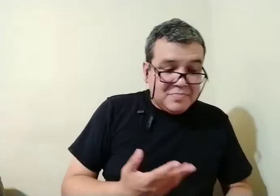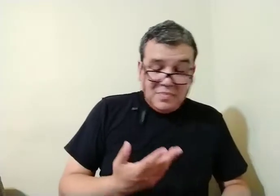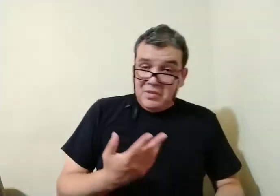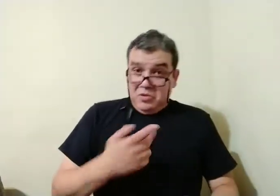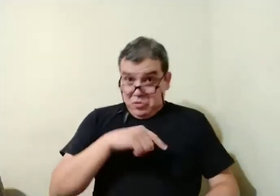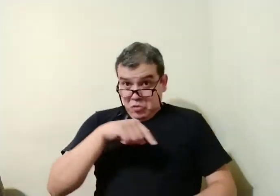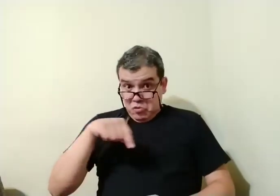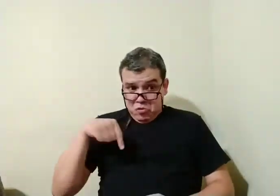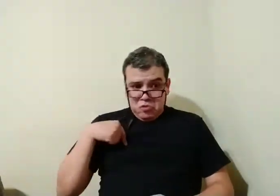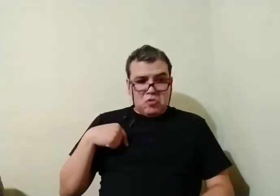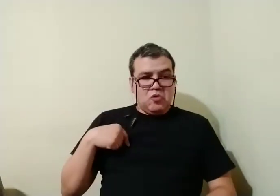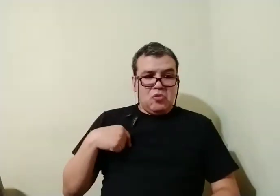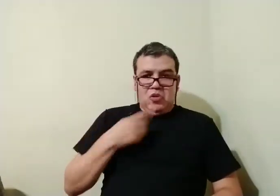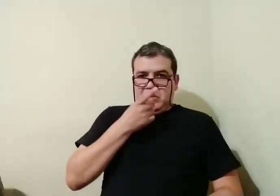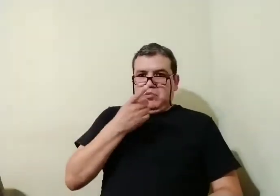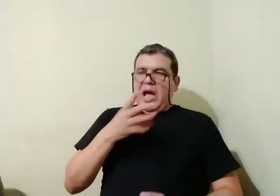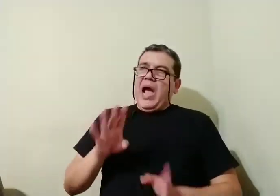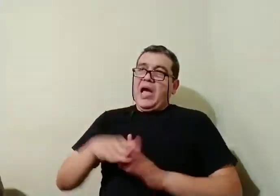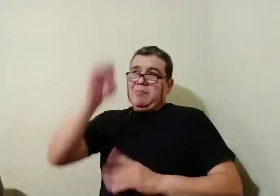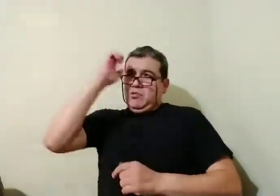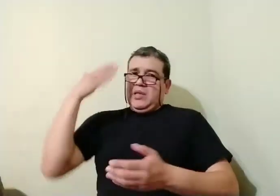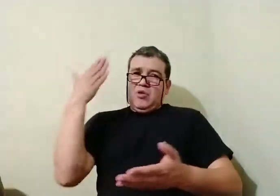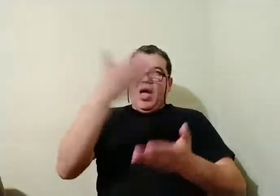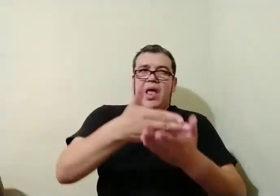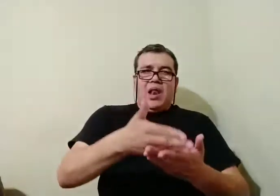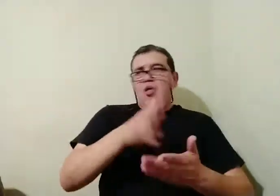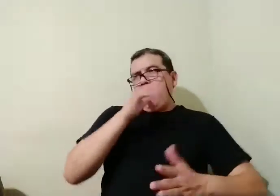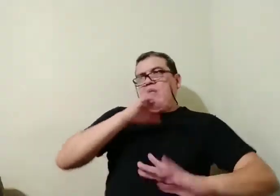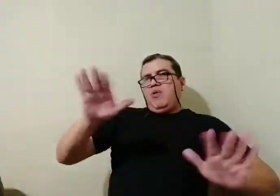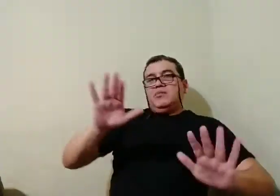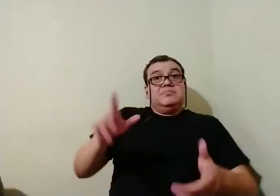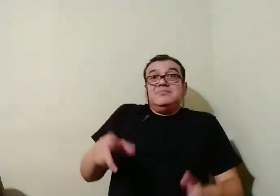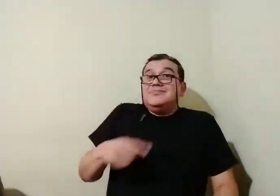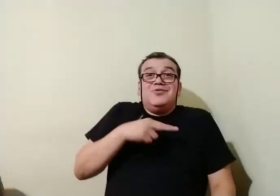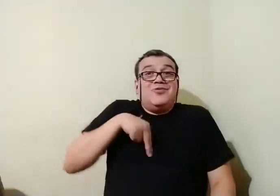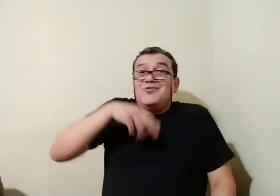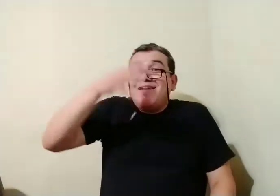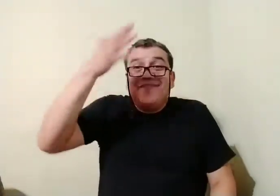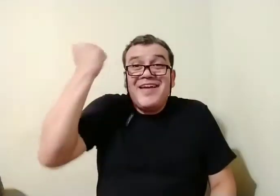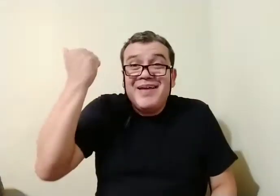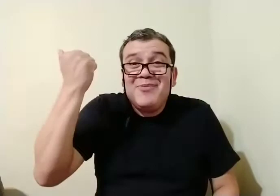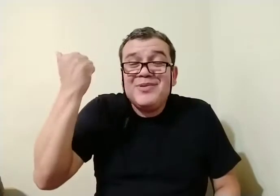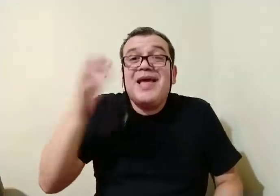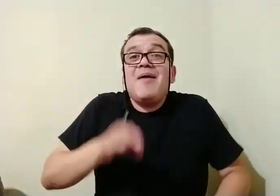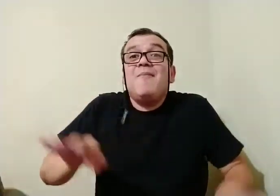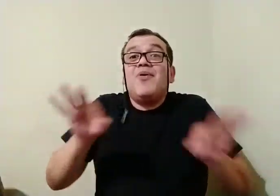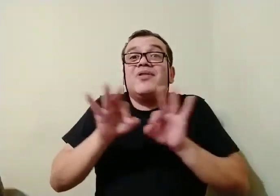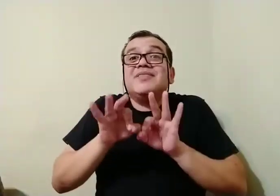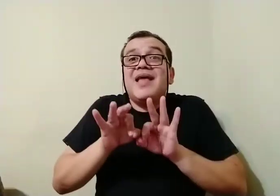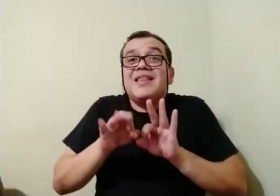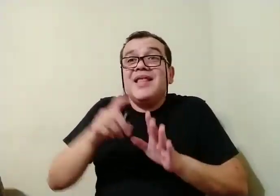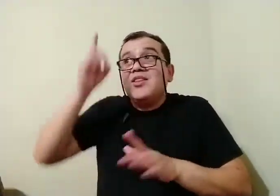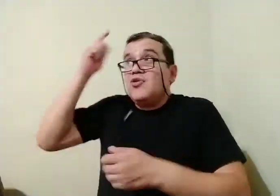Nuestro trabajo es testificar a toda persona que Dios pone en nuestro